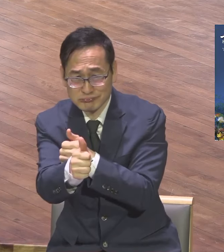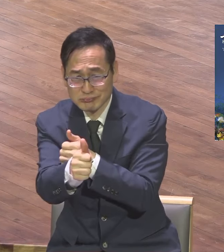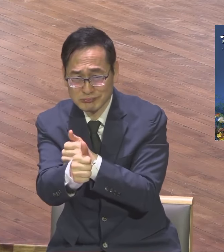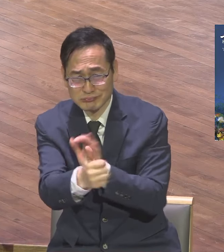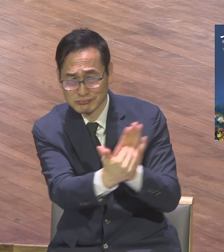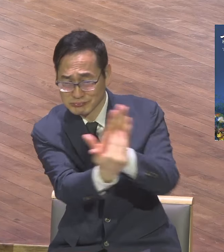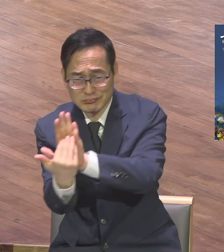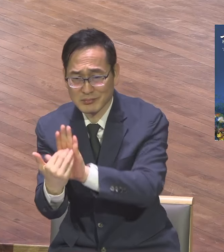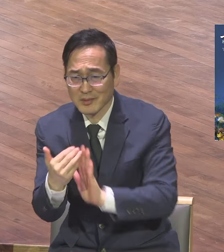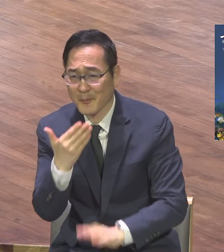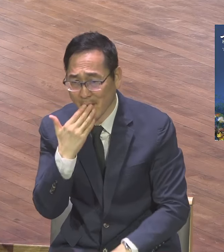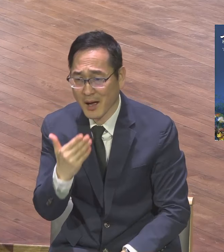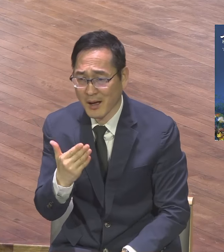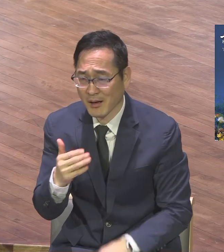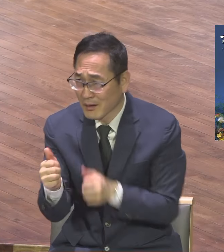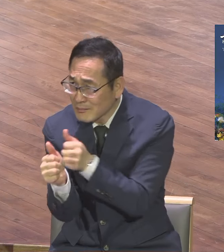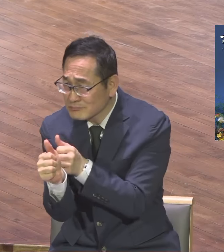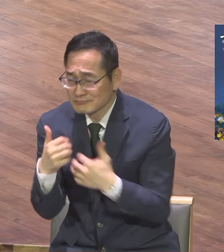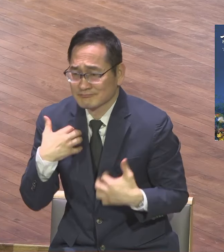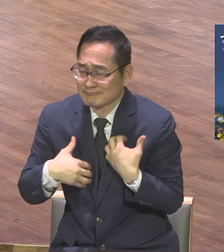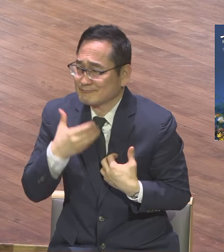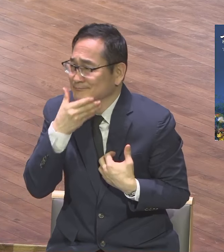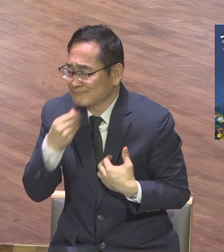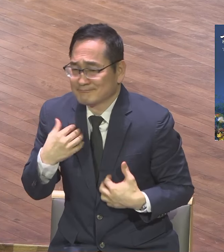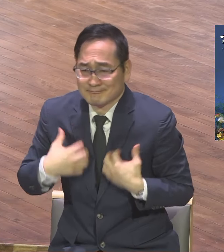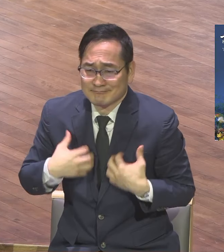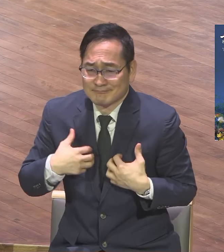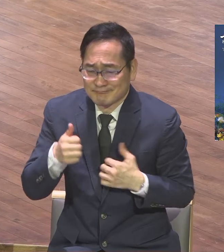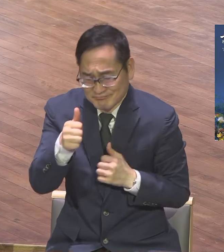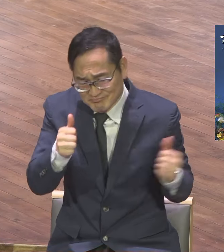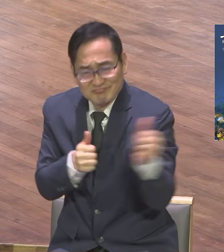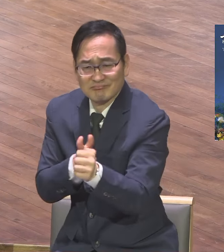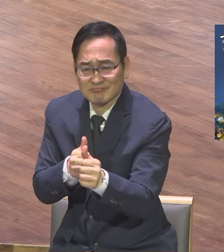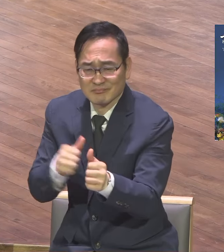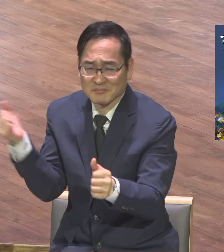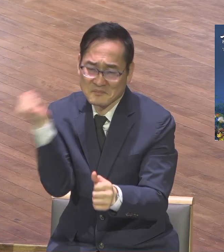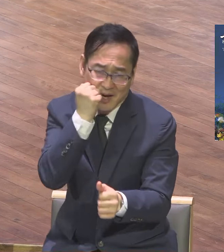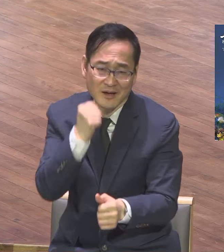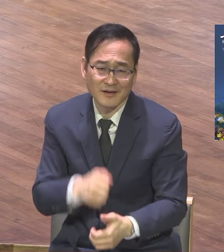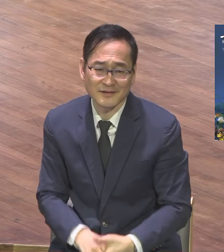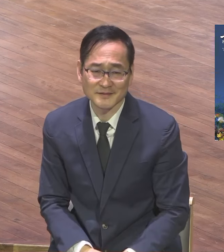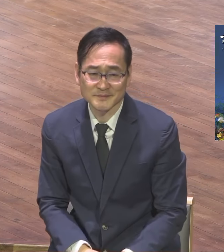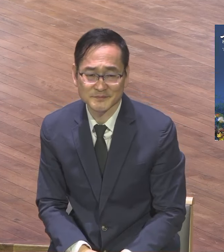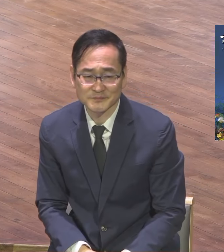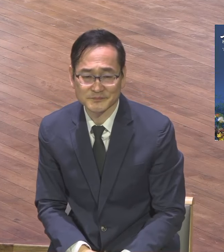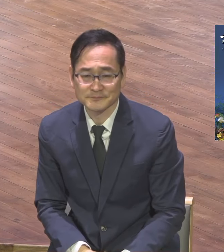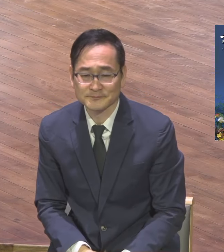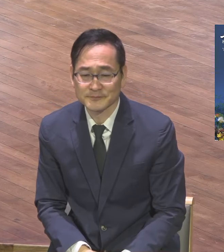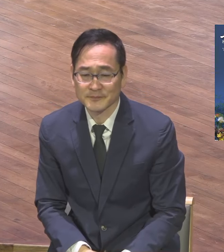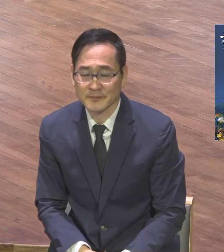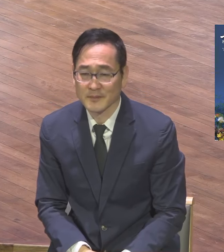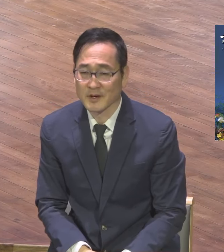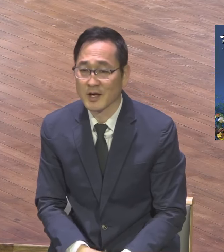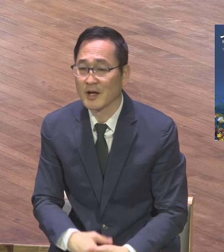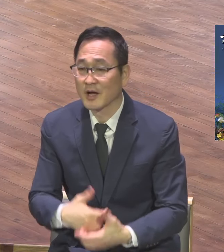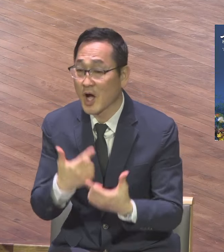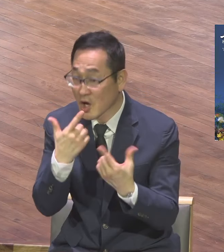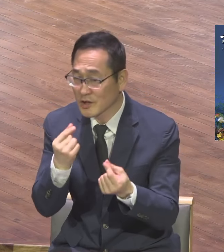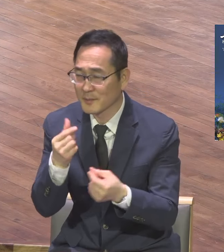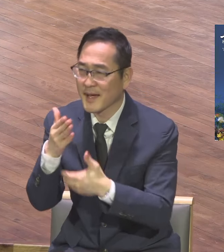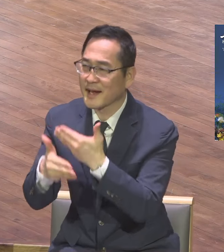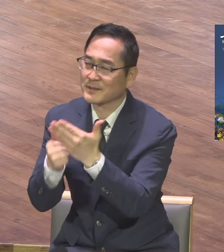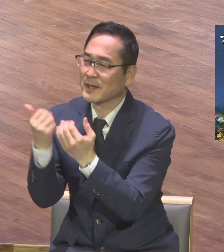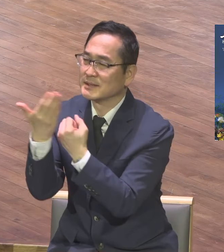해결하신 무대에서 그냥 누리면 돼요. 마음껏 누리시길 바랍니다. 이런 회복된 삶 하나님의 절대 은혜